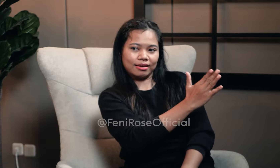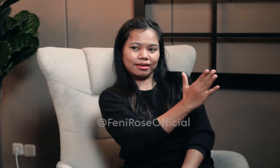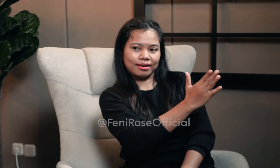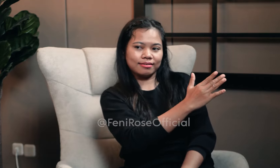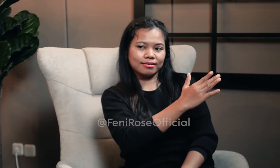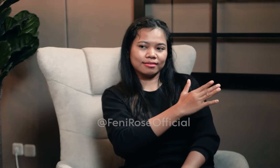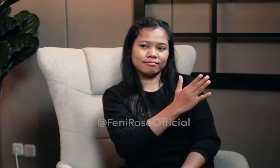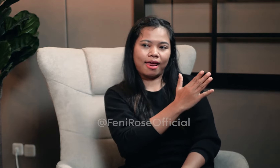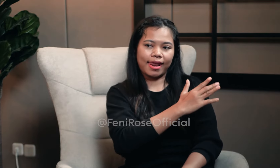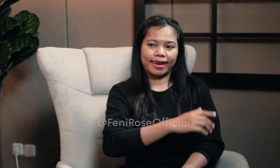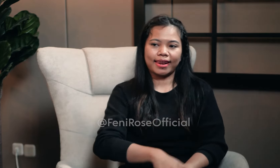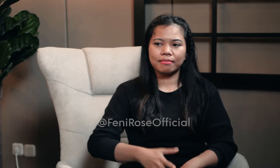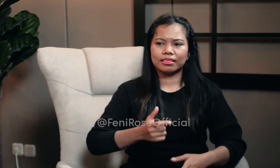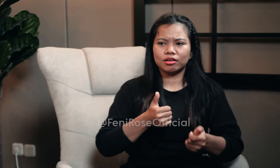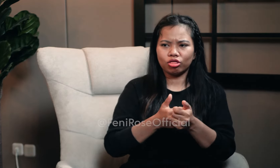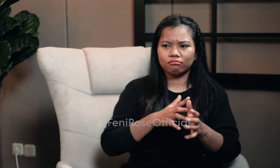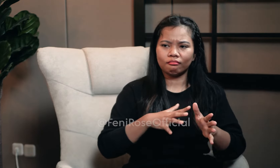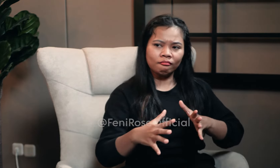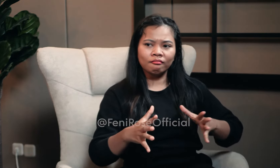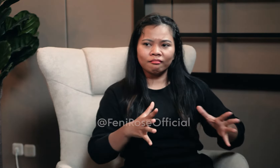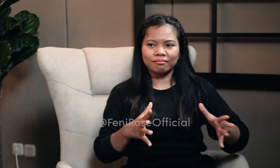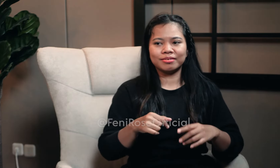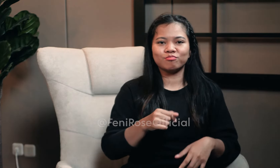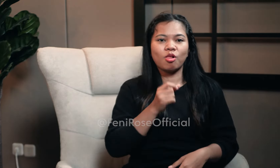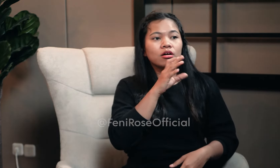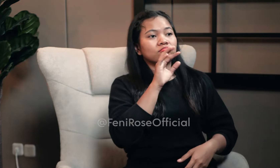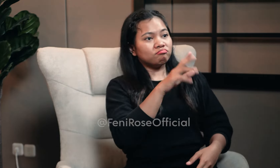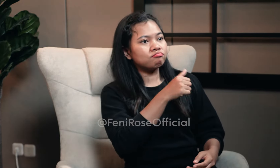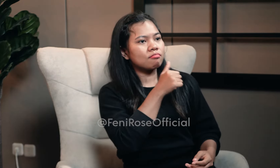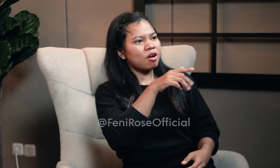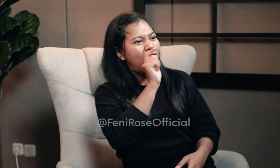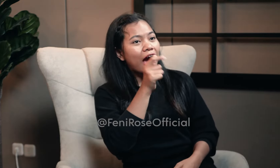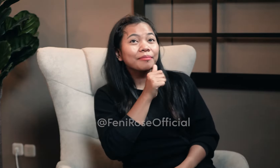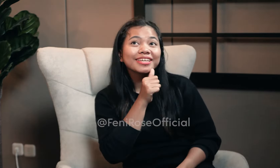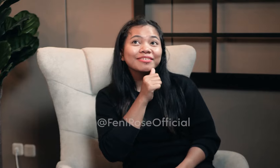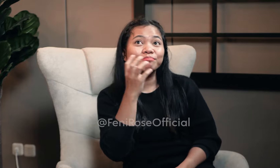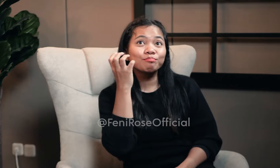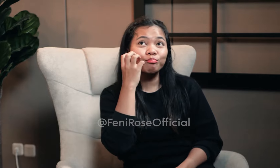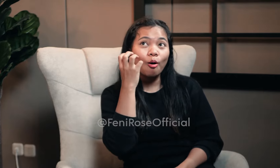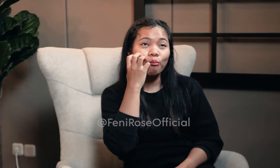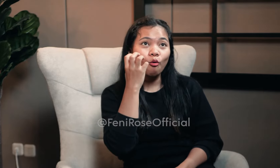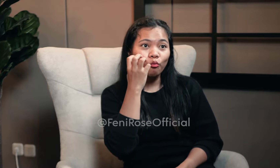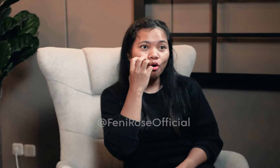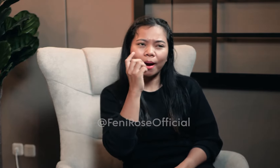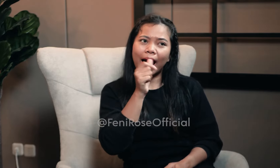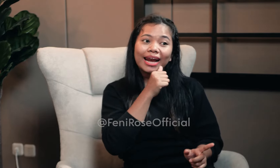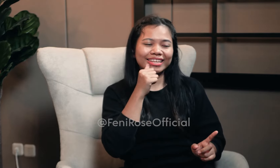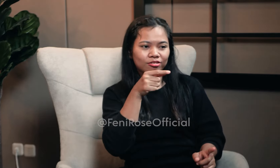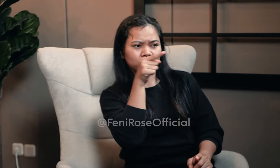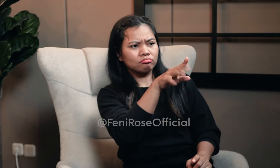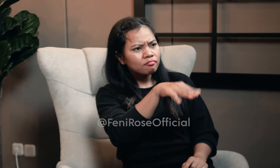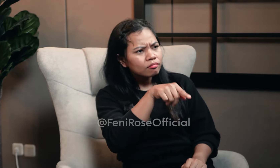Tengah pas di tengah Heeh pasti di tengah Pak Prabowo jadi kayak otomatis kayak ketika Pak Anis berbicara atau